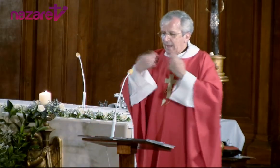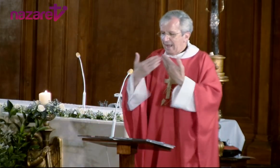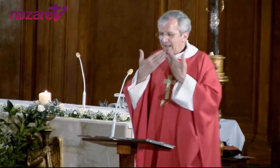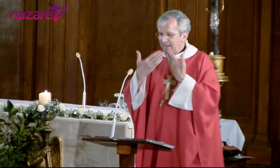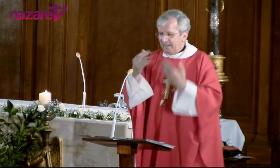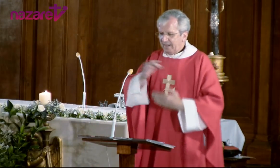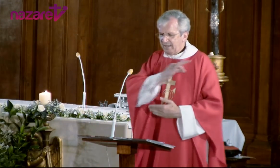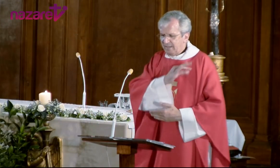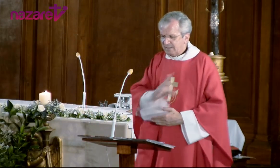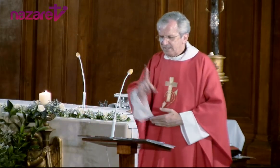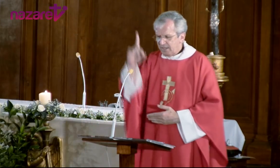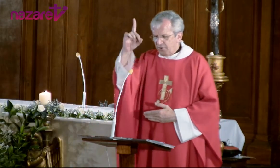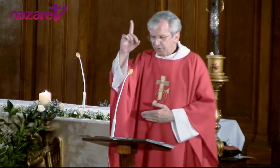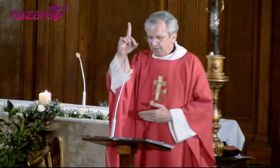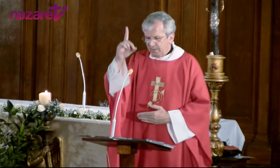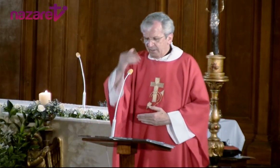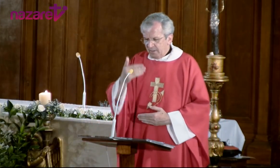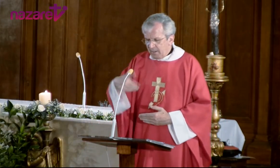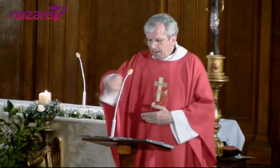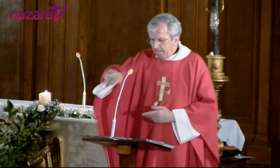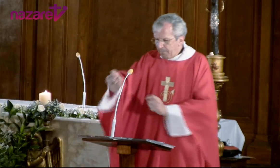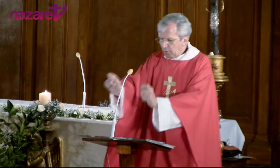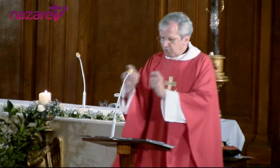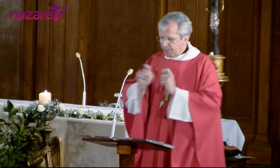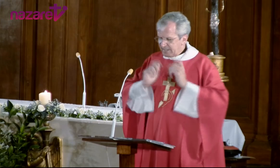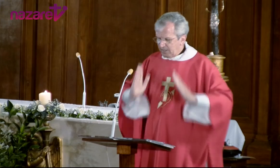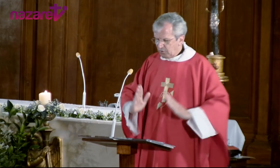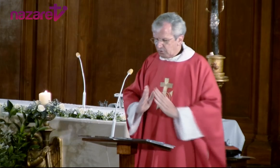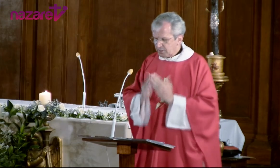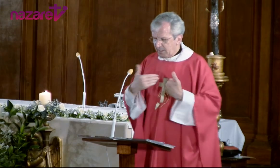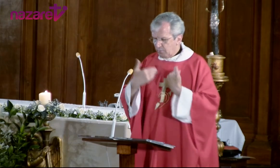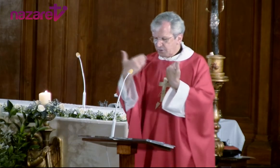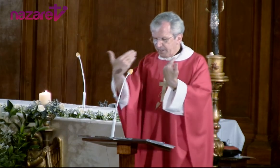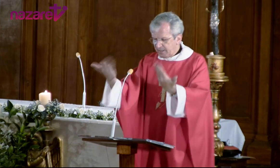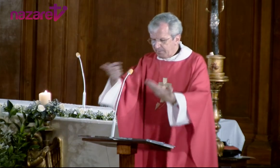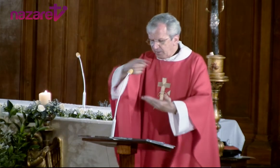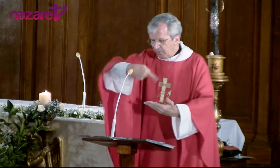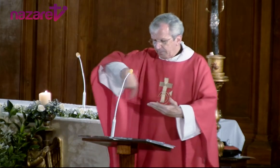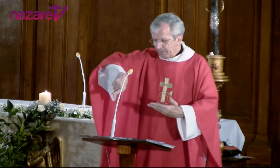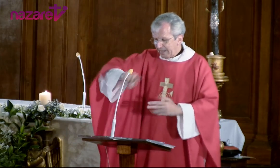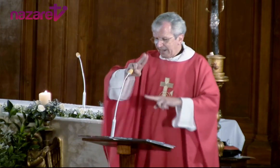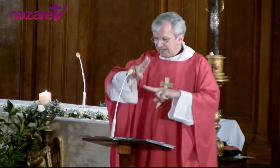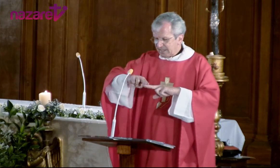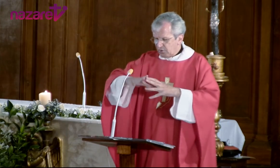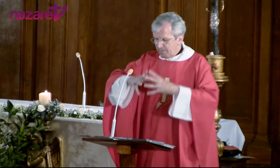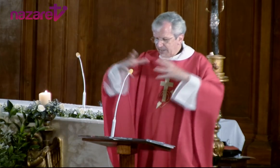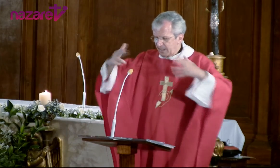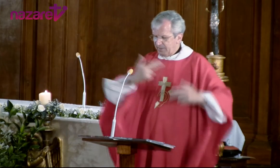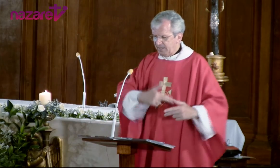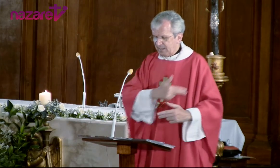Al darte gracias, Señor, por los dones santos que hemos recibido en esta solemnidad de